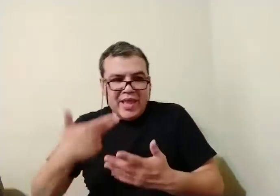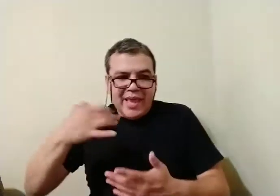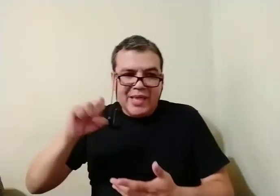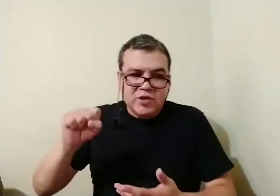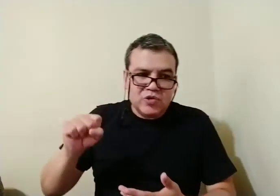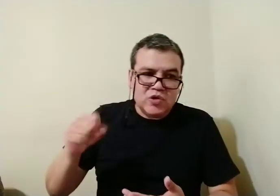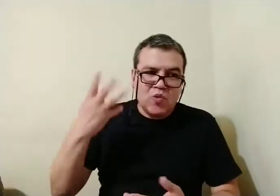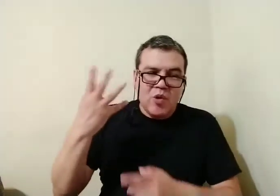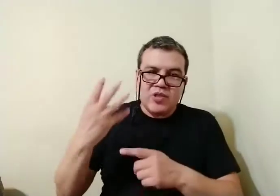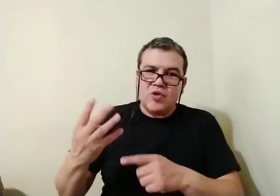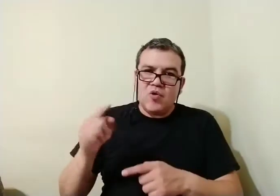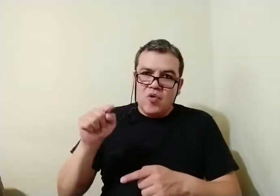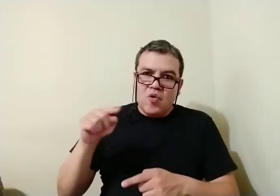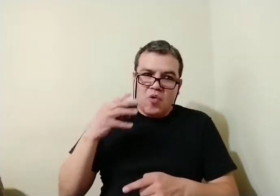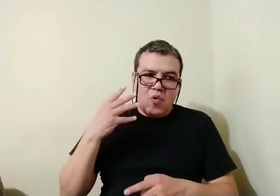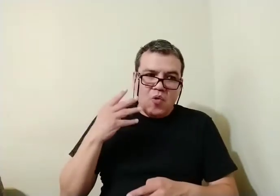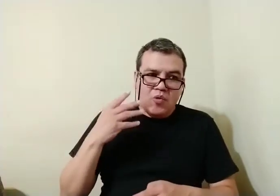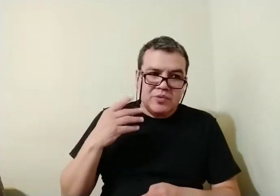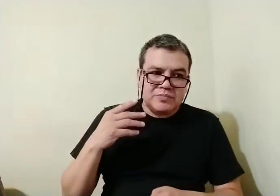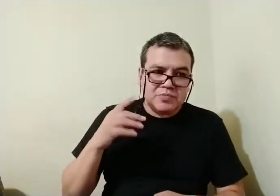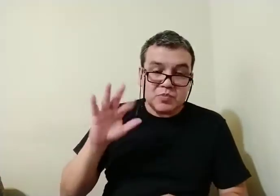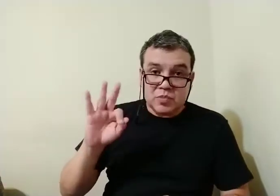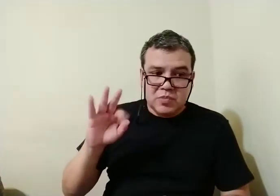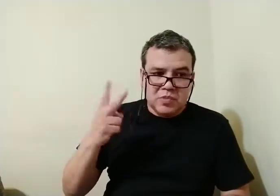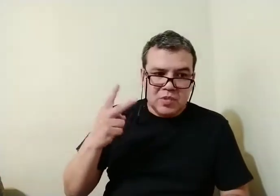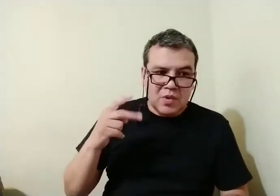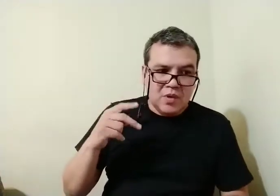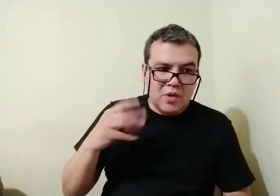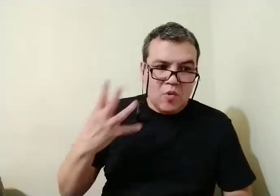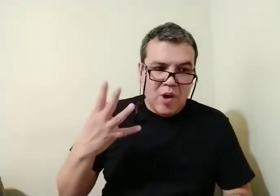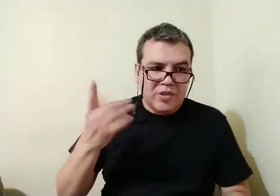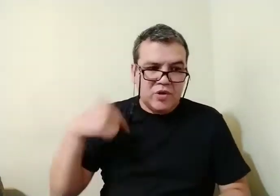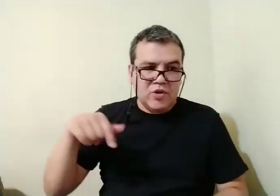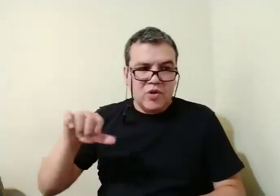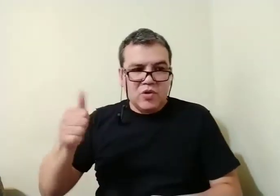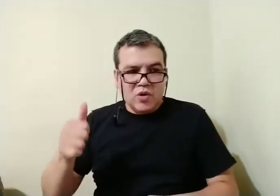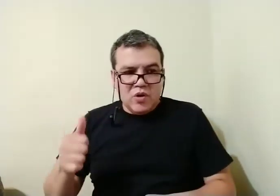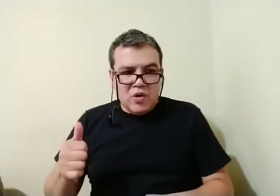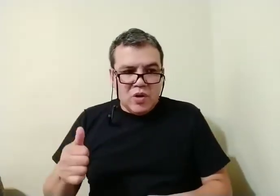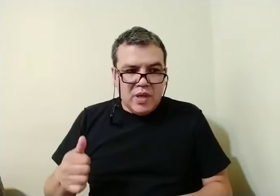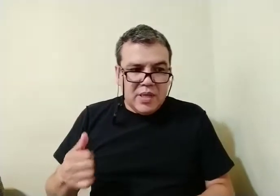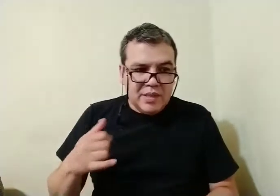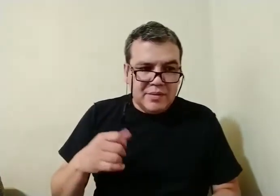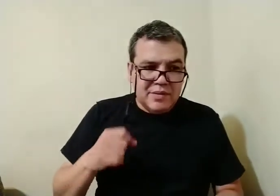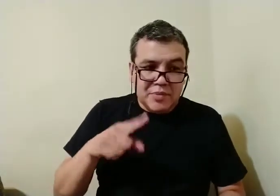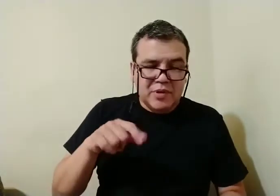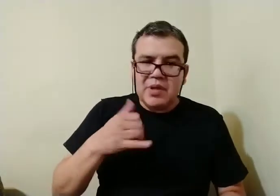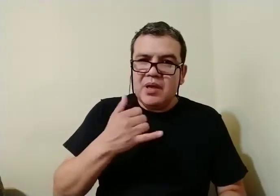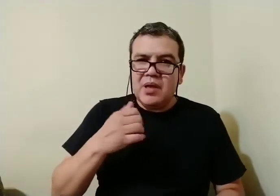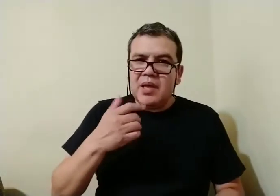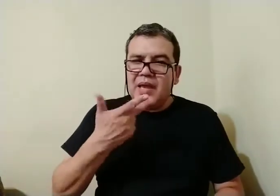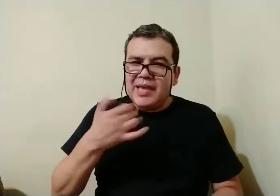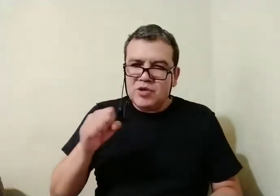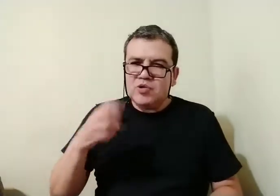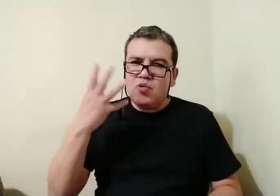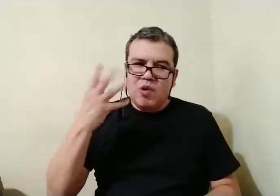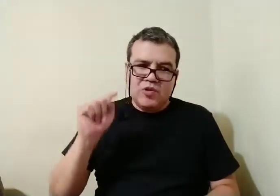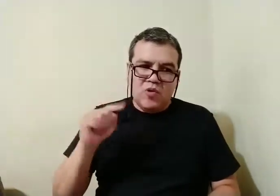5:14 multitudes vienen al Señor y se bautizan. Ya sea que se trate de